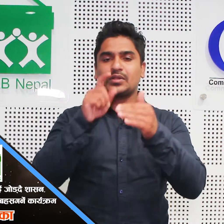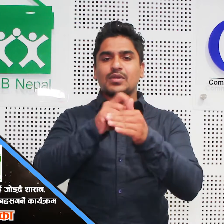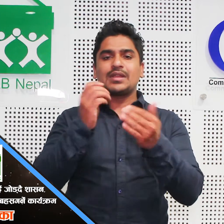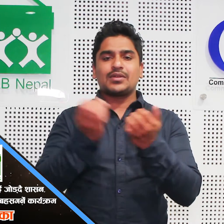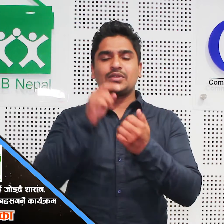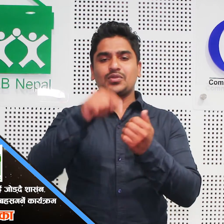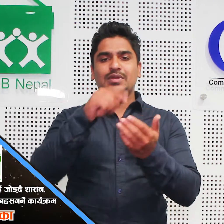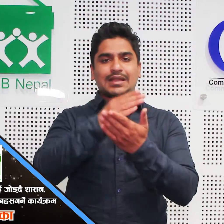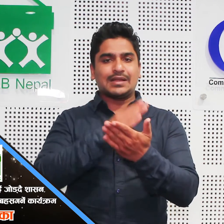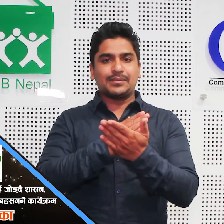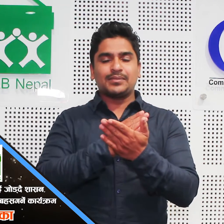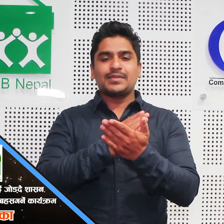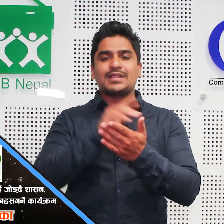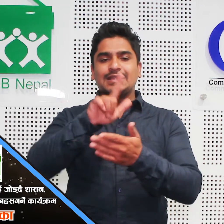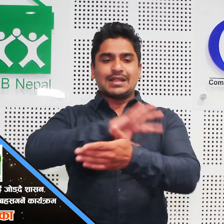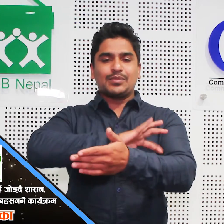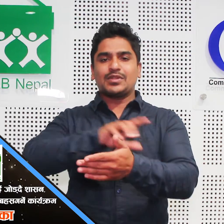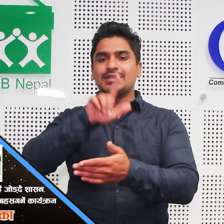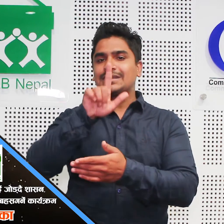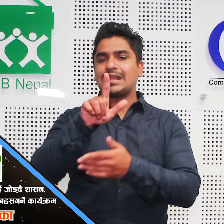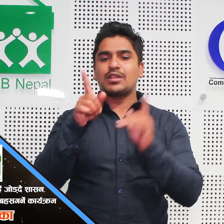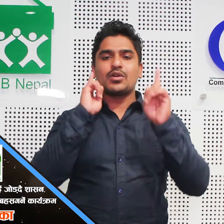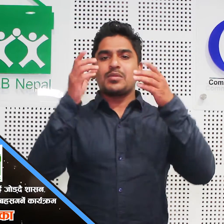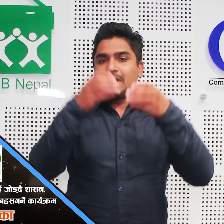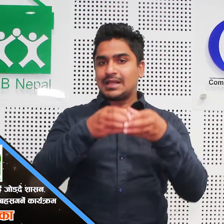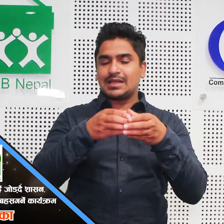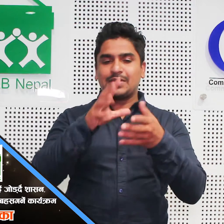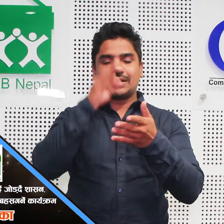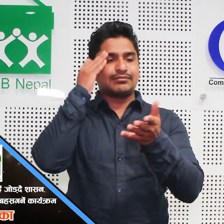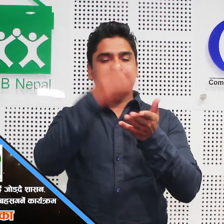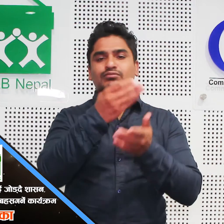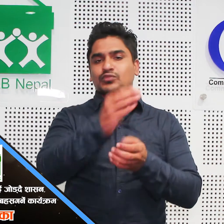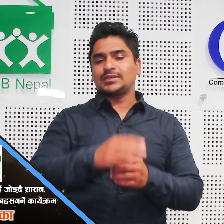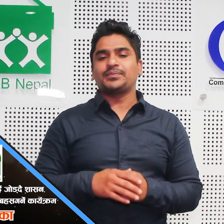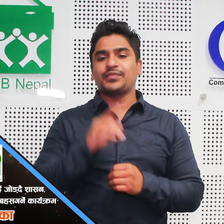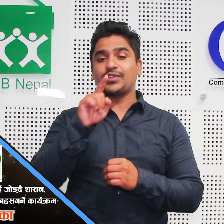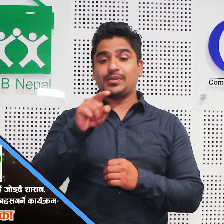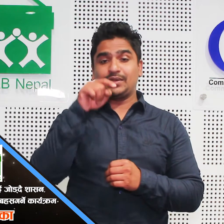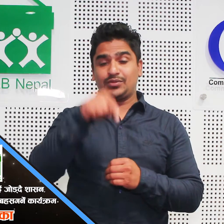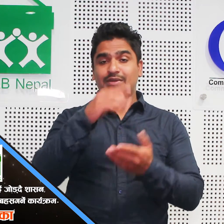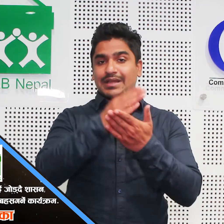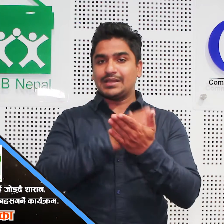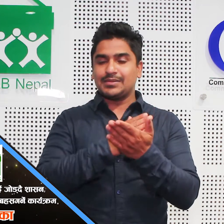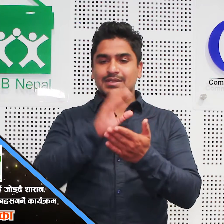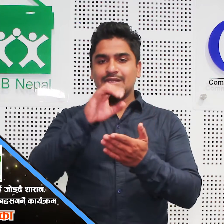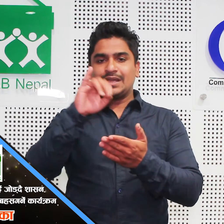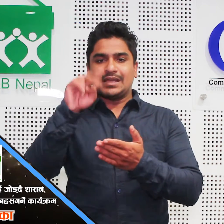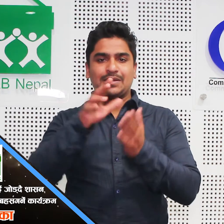पारिएको यो कार्यक्रम सात प्रदेशका सात नगरपालिकामा केन्द्रित हुनेछ। तपाईँ यो कार्यक्रम सीआईएन मार्फत